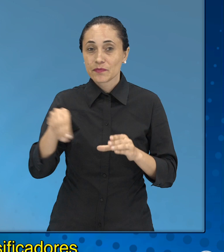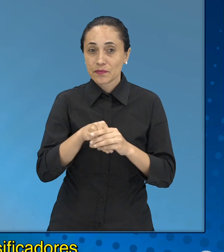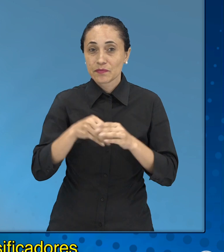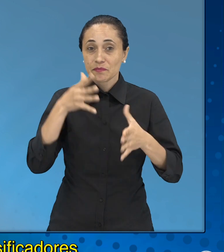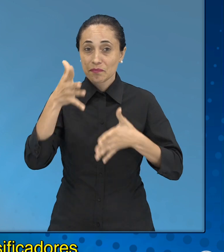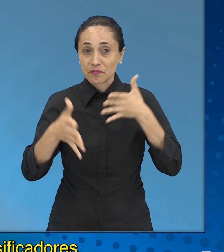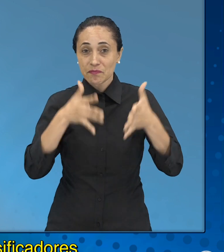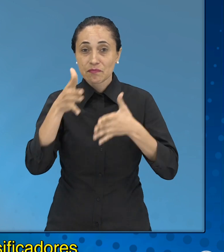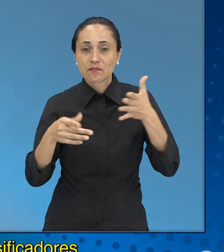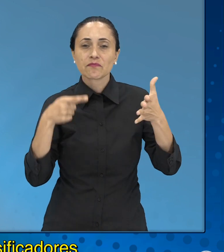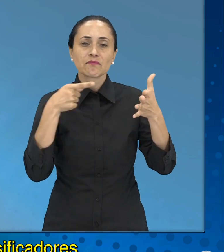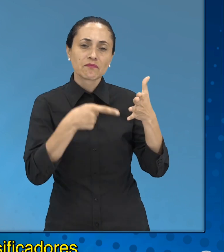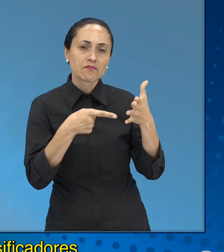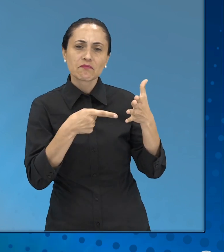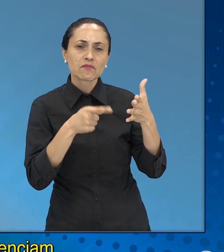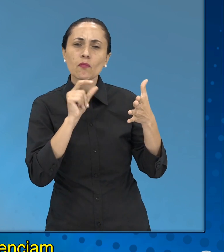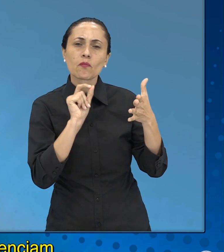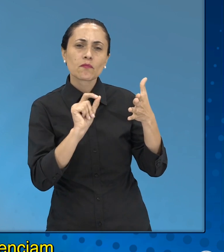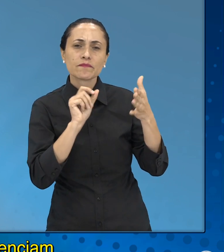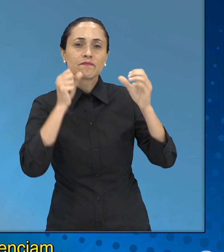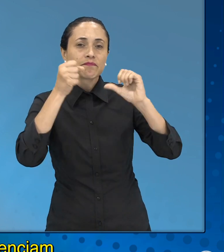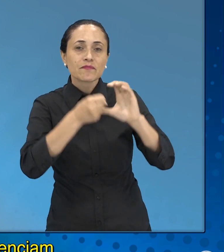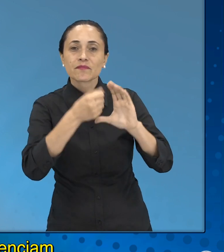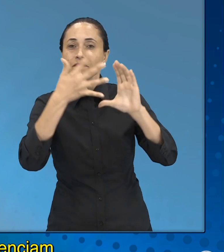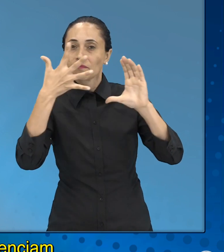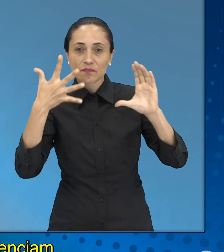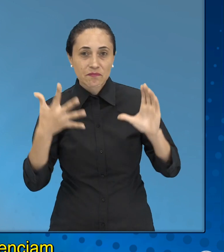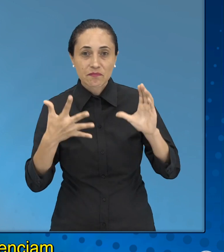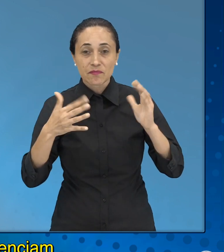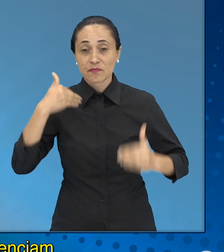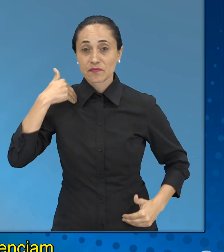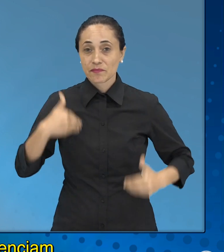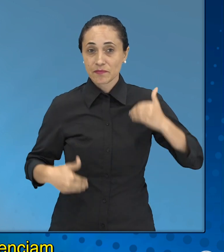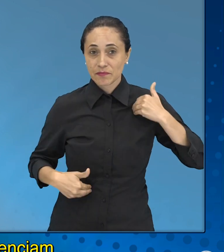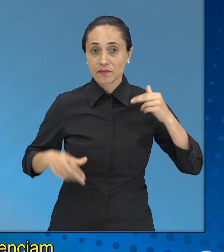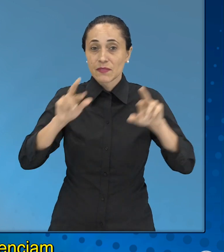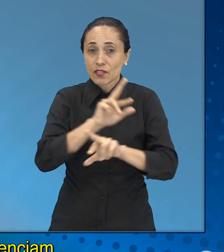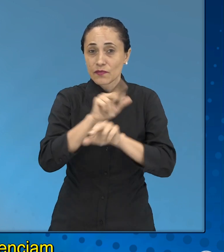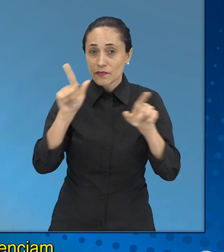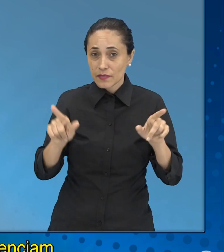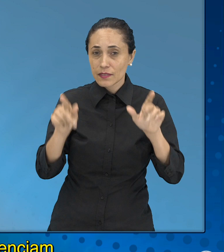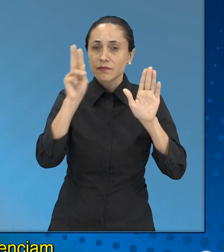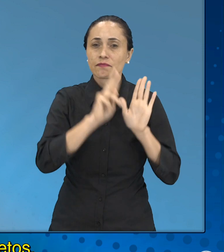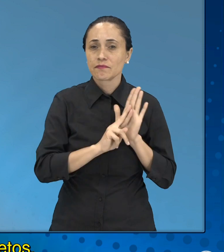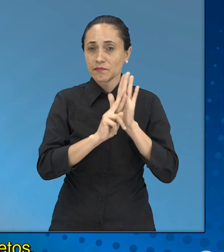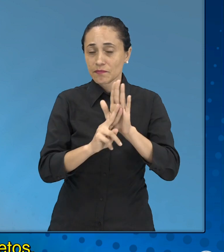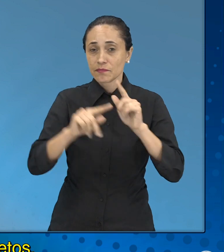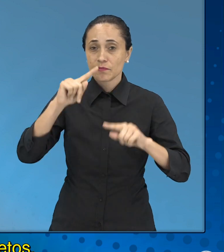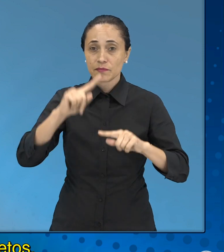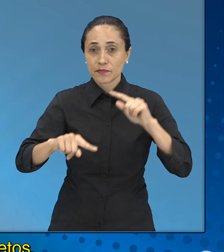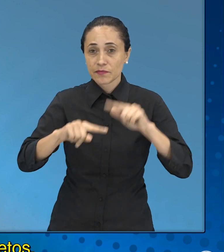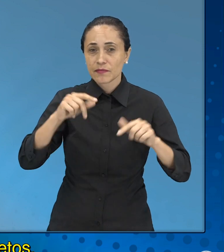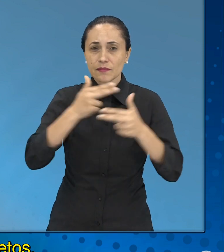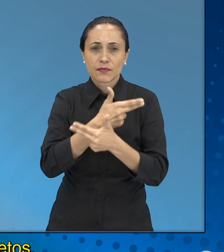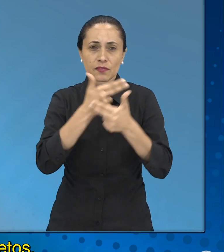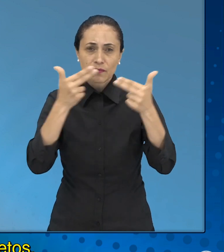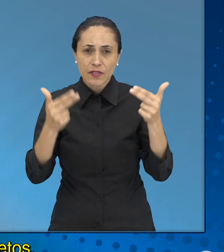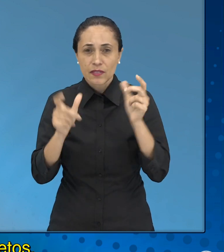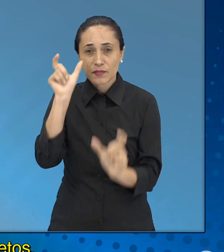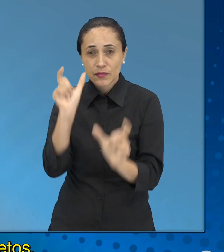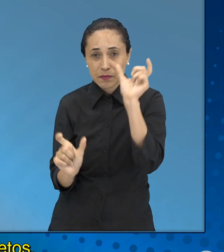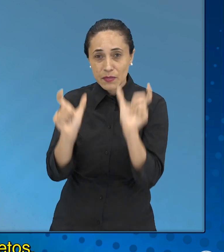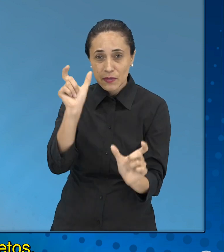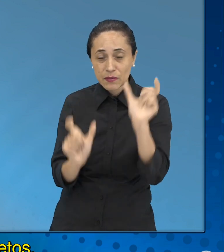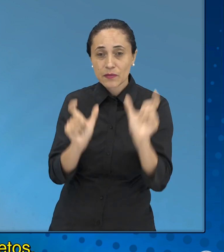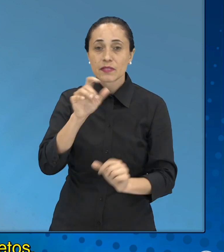de classificadores na língua de sinais são formas que diferenciam características físicas e representam